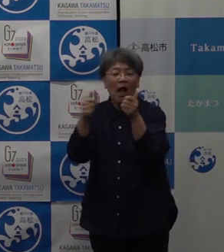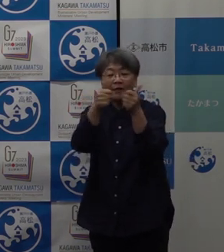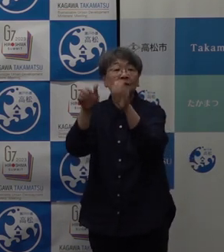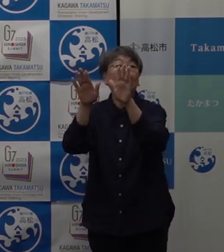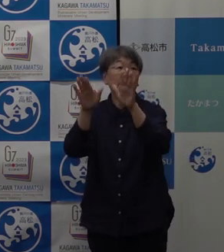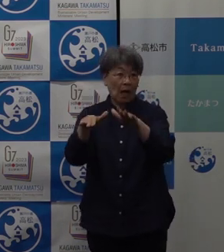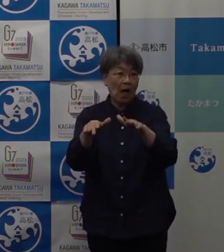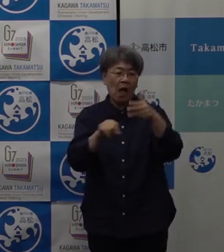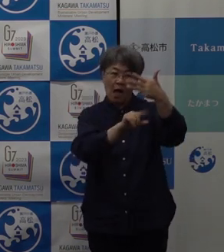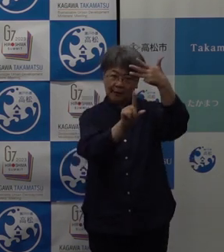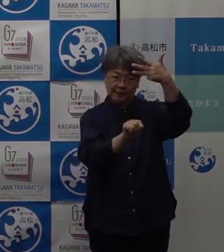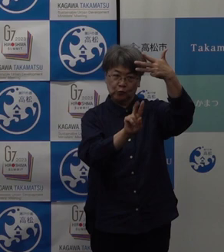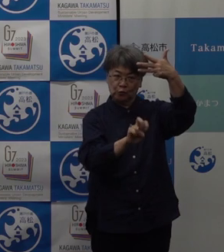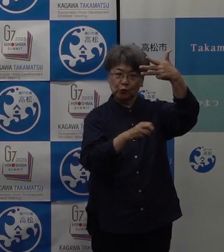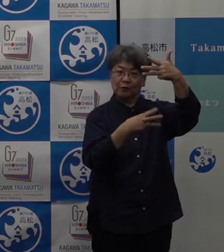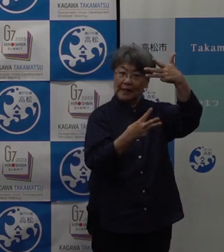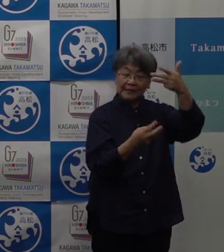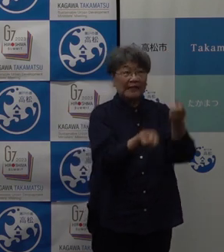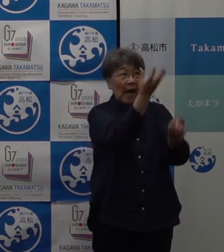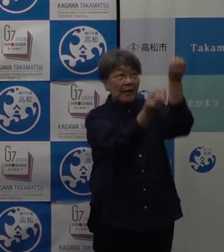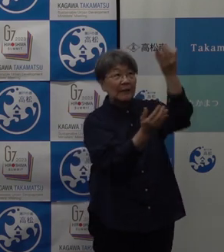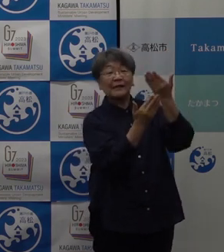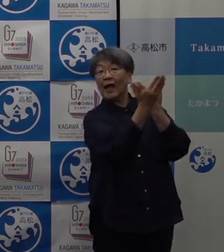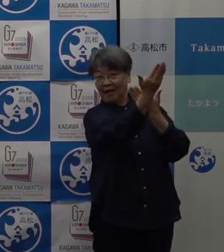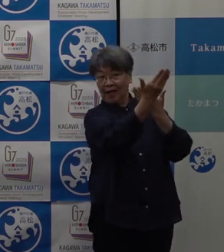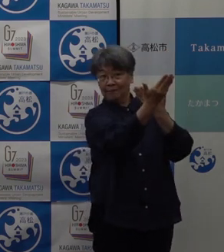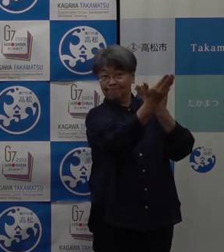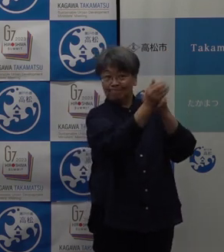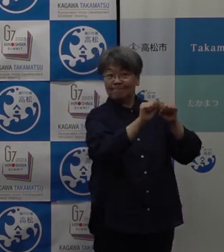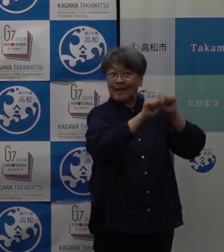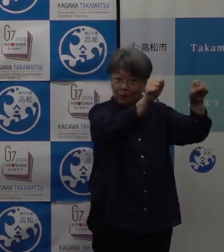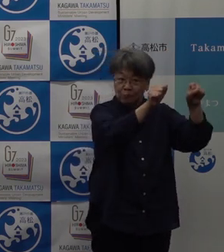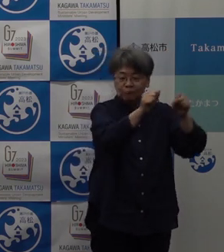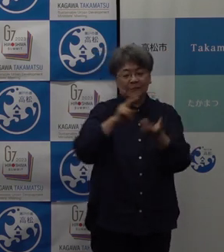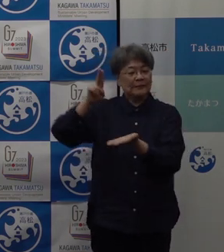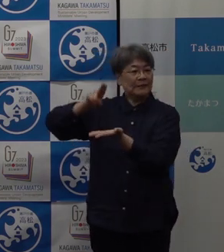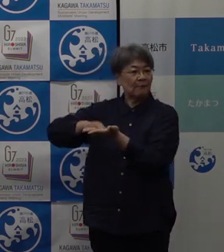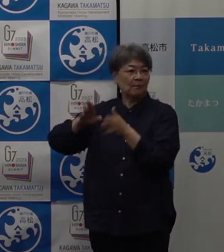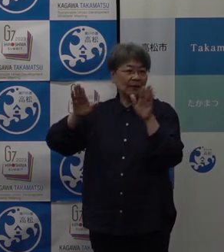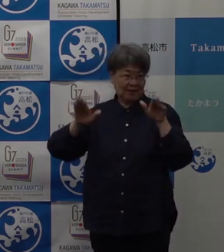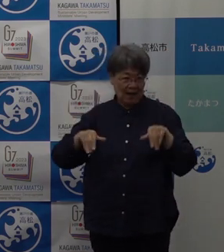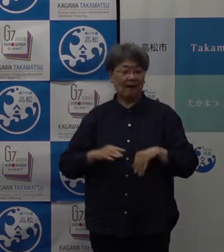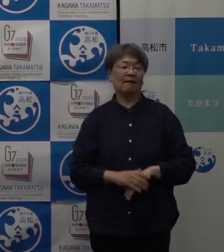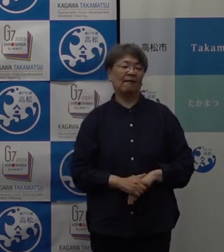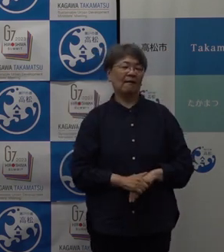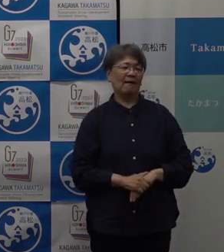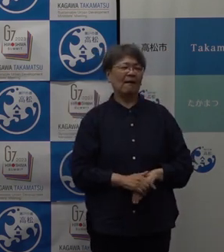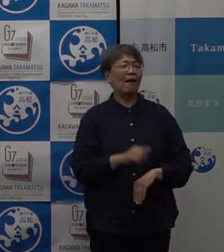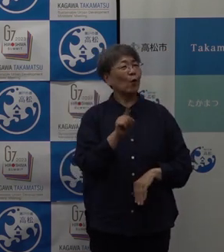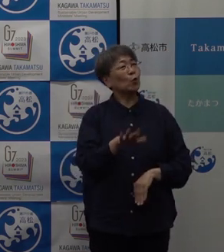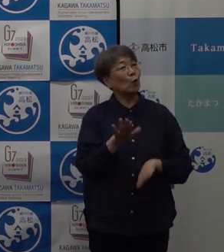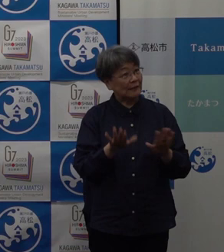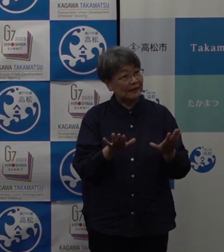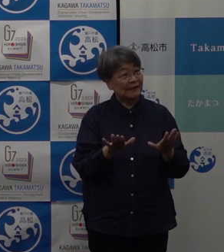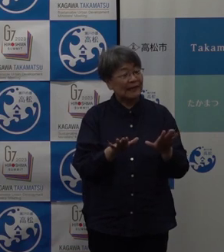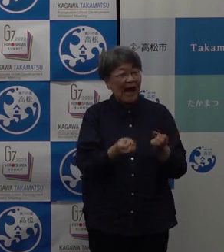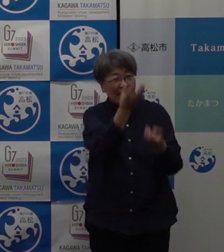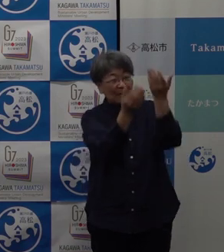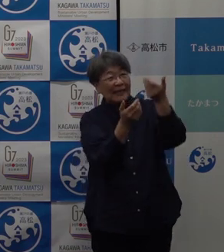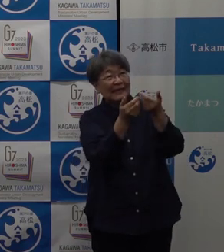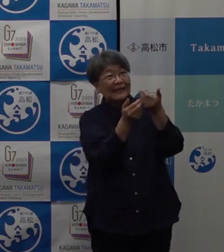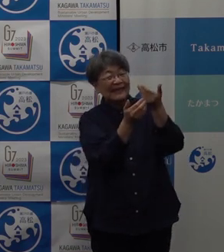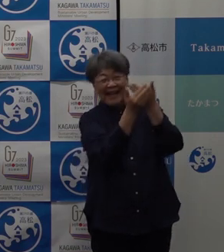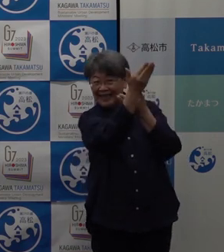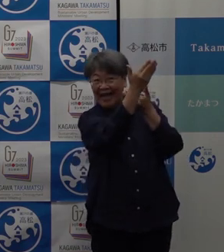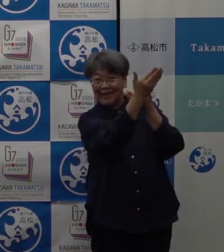13日高松祭りの花火大会を開催するということが役員会で承認されました。今年が花火大会ができ